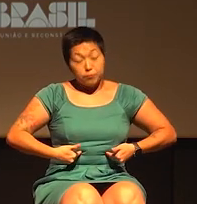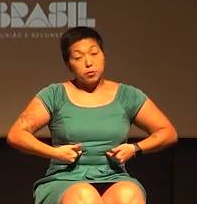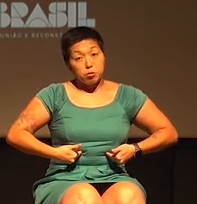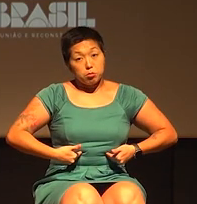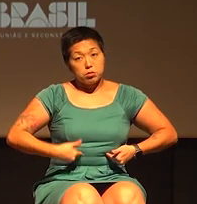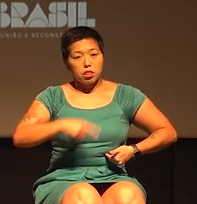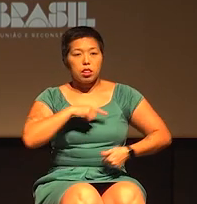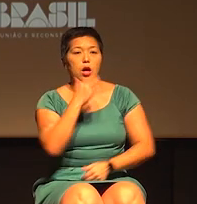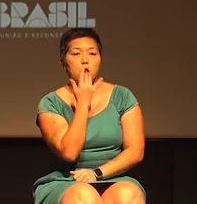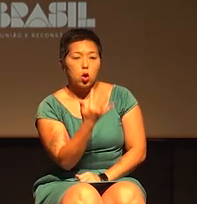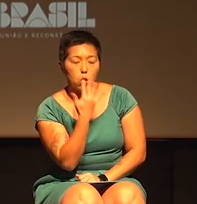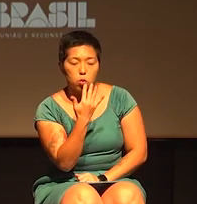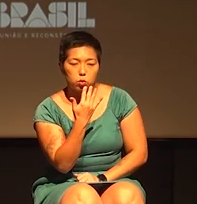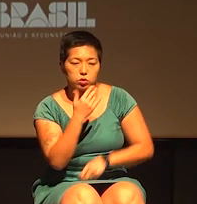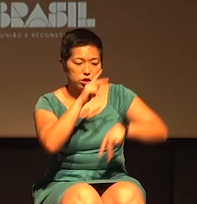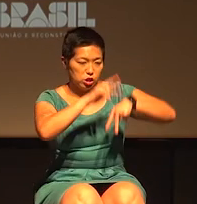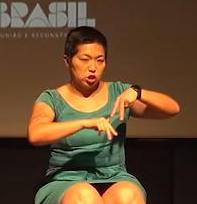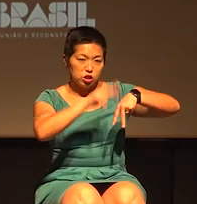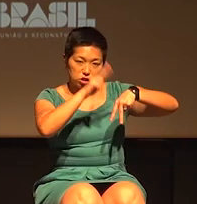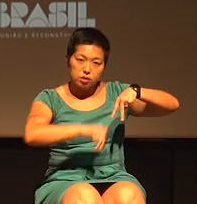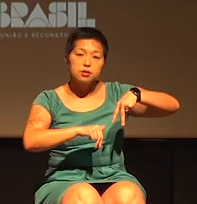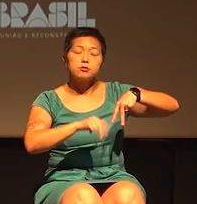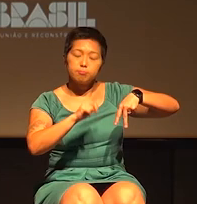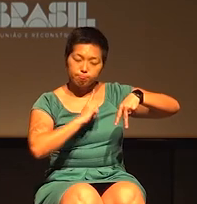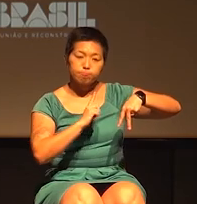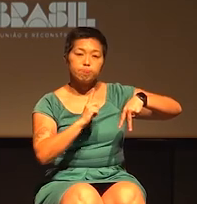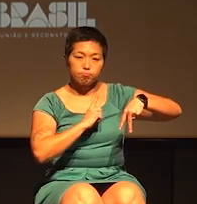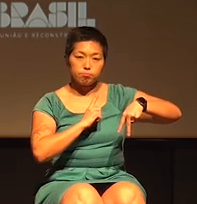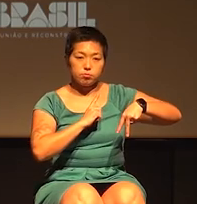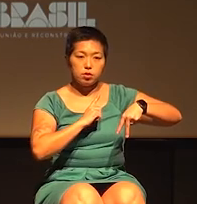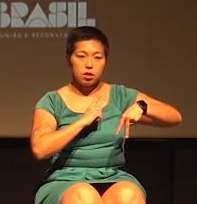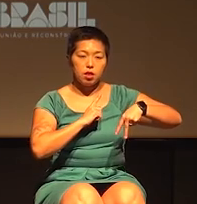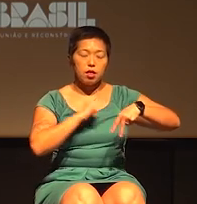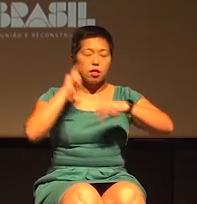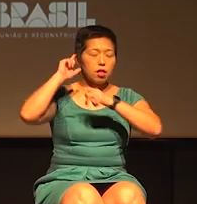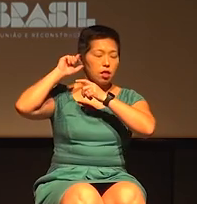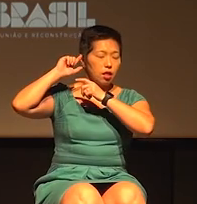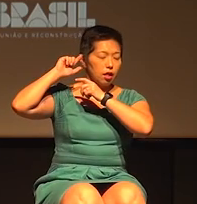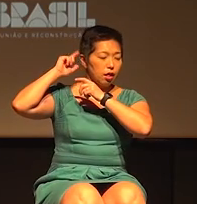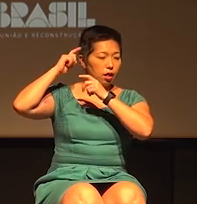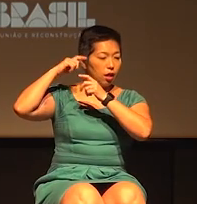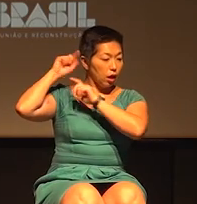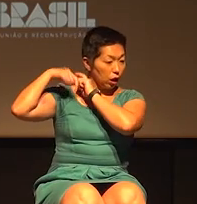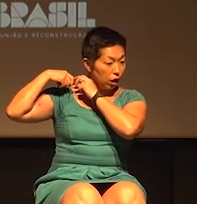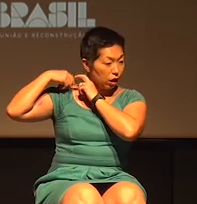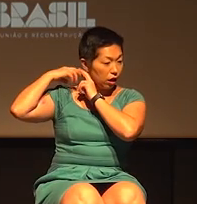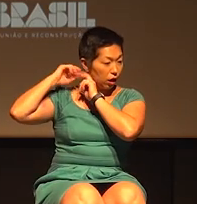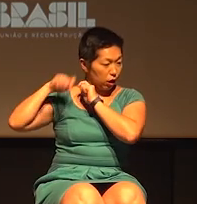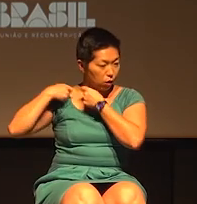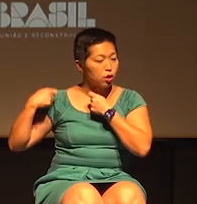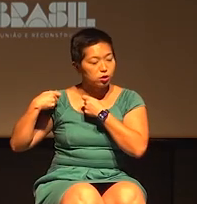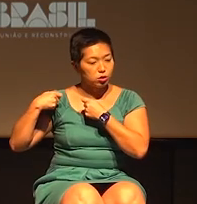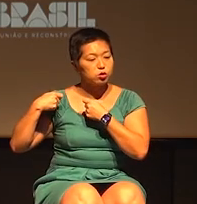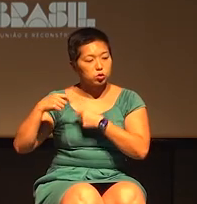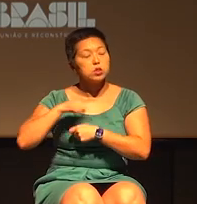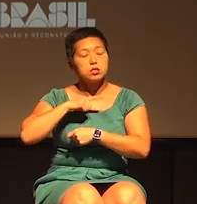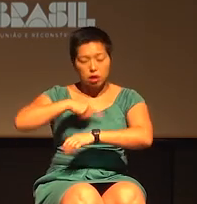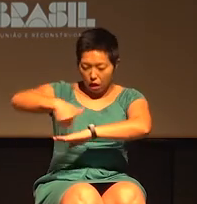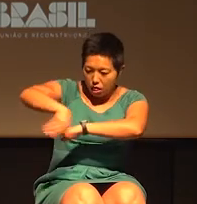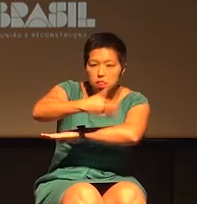ela tem cor ela tem gênero né a Carolina de Jesus né já já dizia Tem o quê